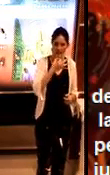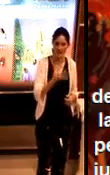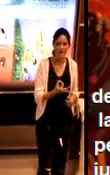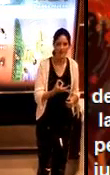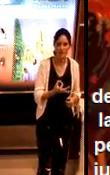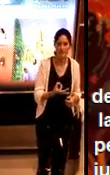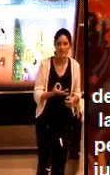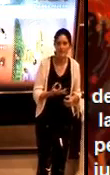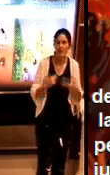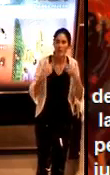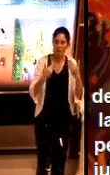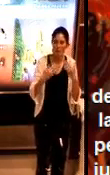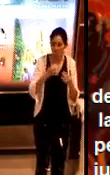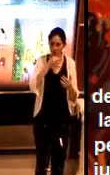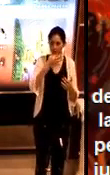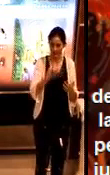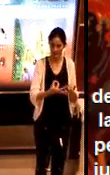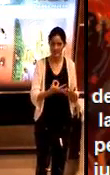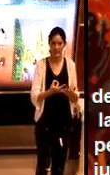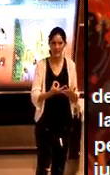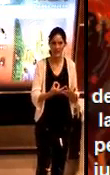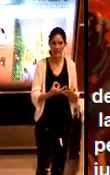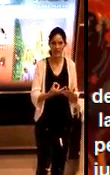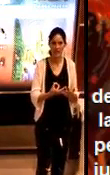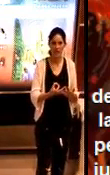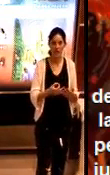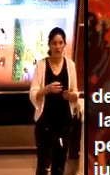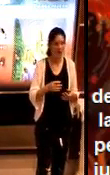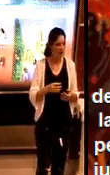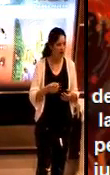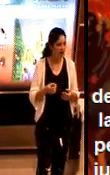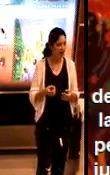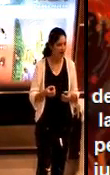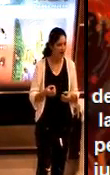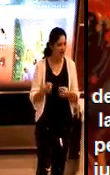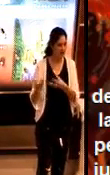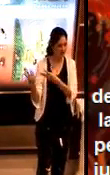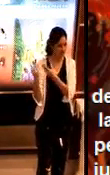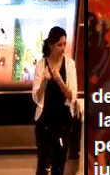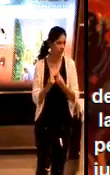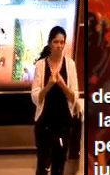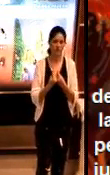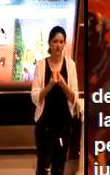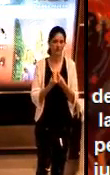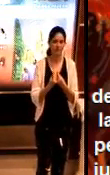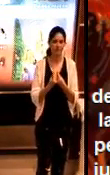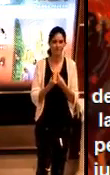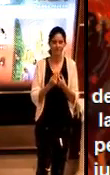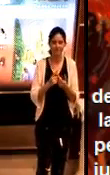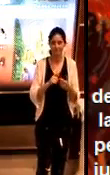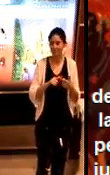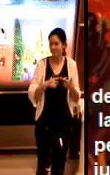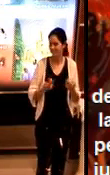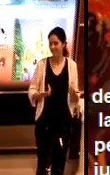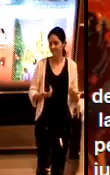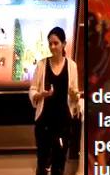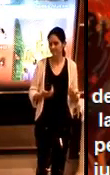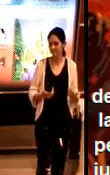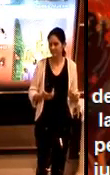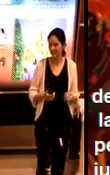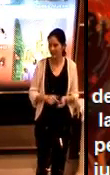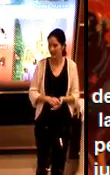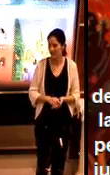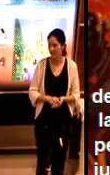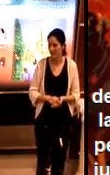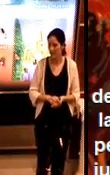o puedo tener un abogado que me defienda? No, está claro.